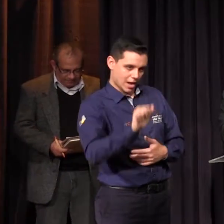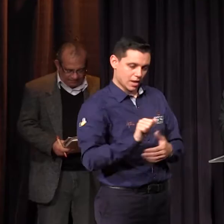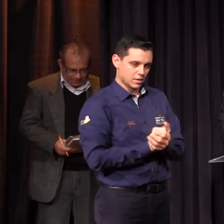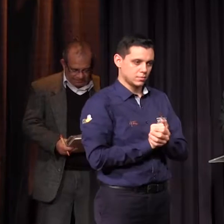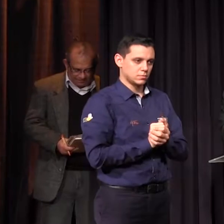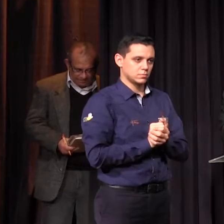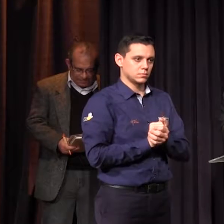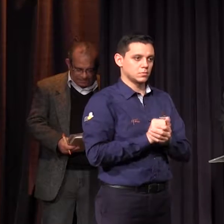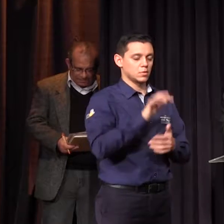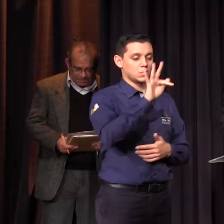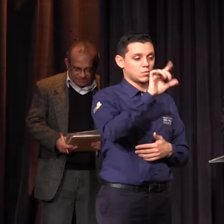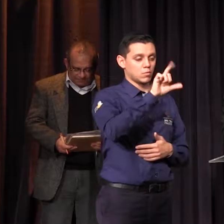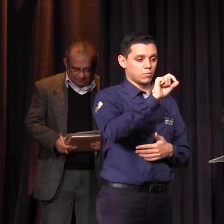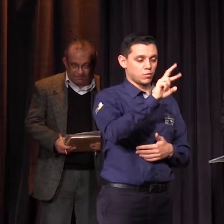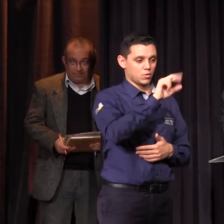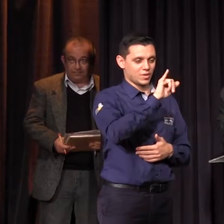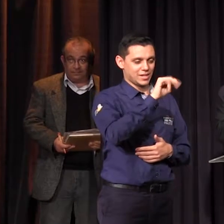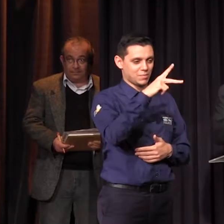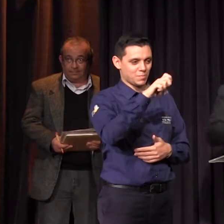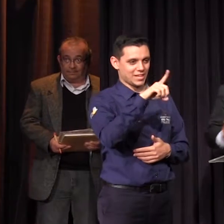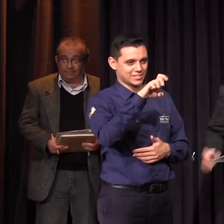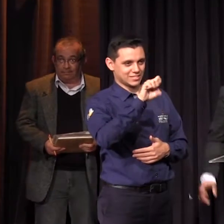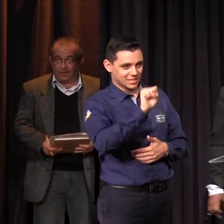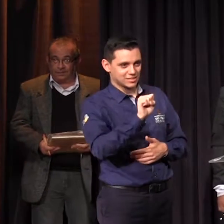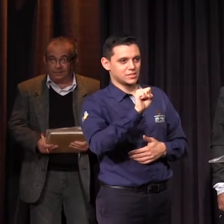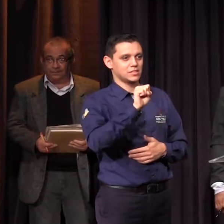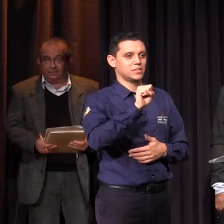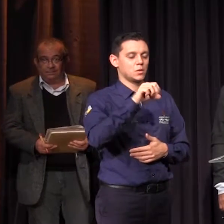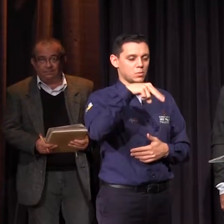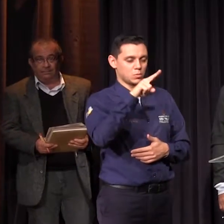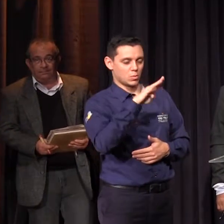florípedes núbia de oliveira também por itaquera